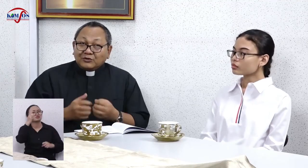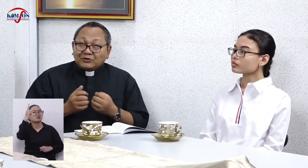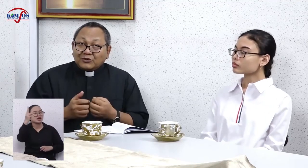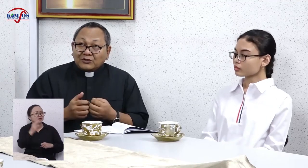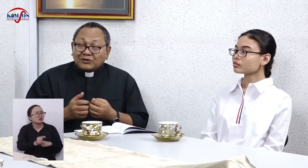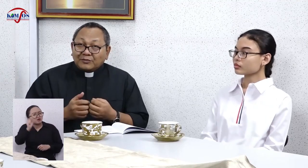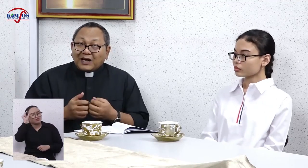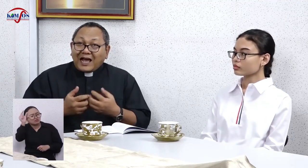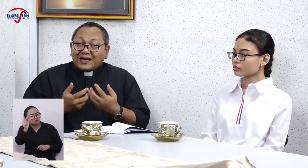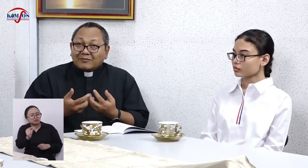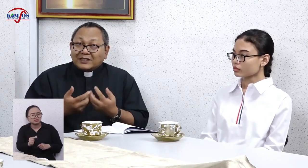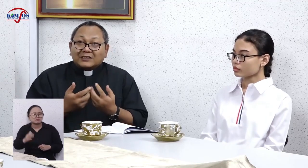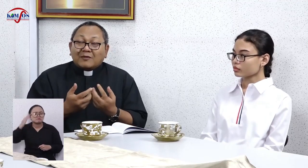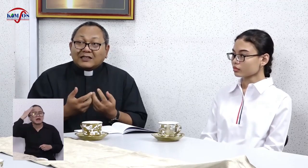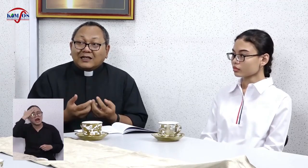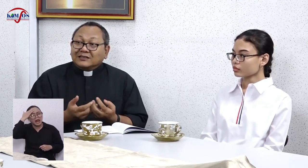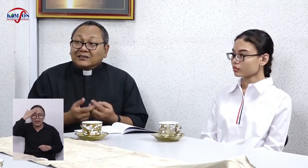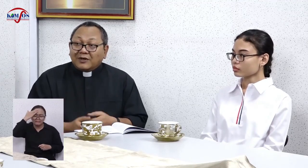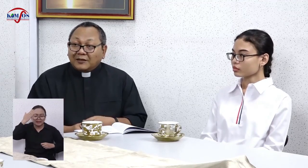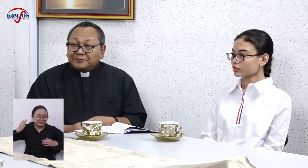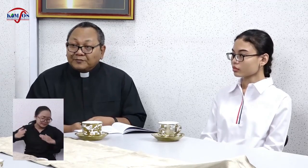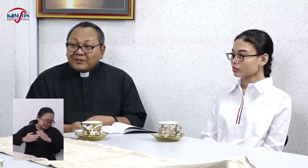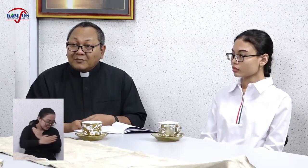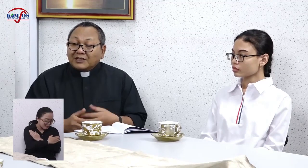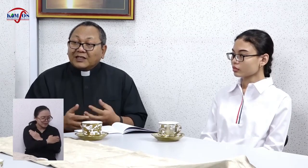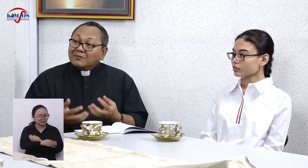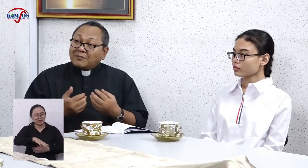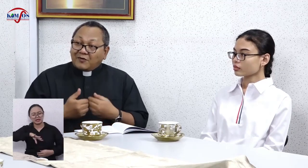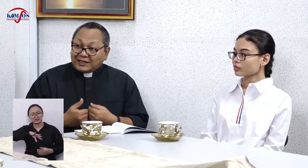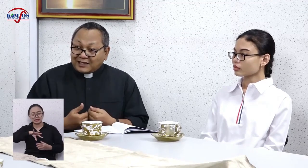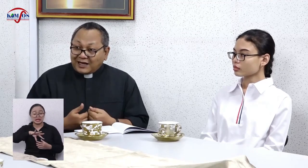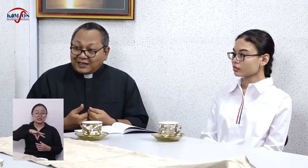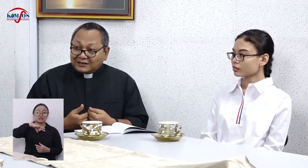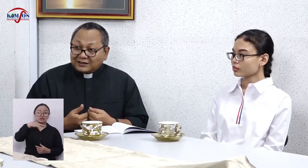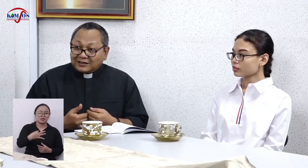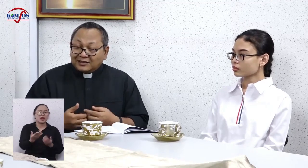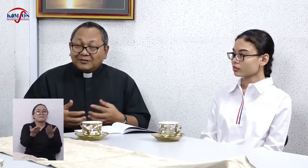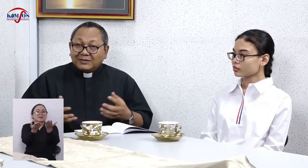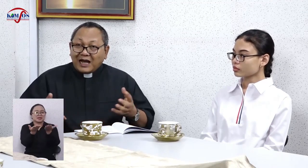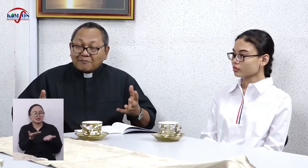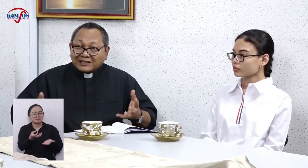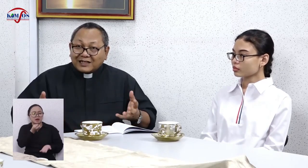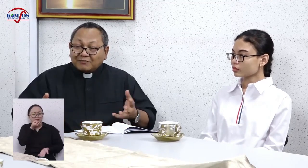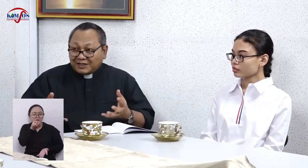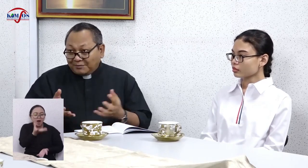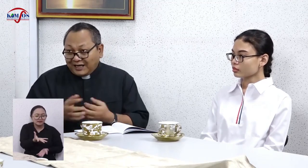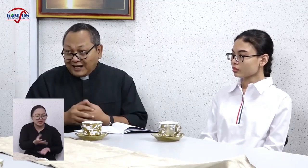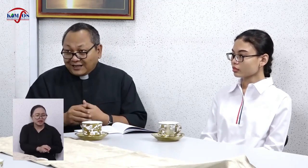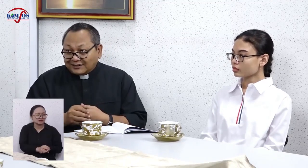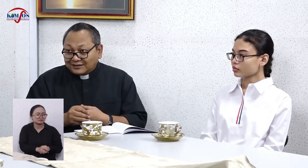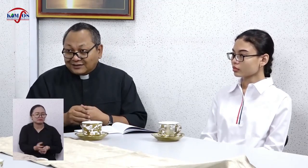untuk mengalami keselamatan jiwa menerima pewartaan mendapatkan